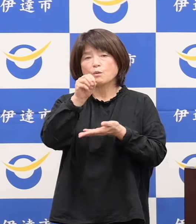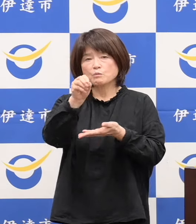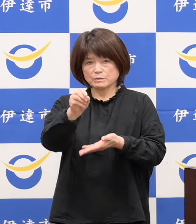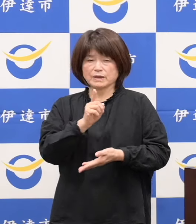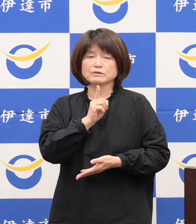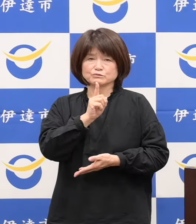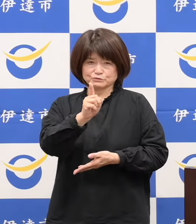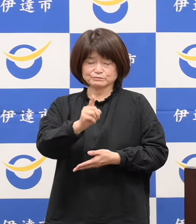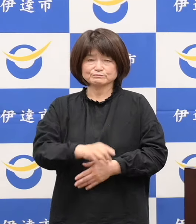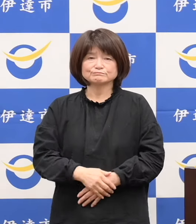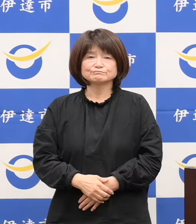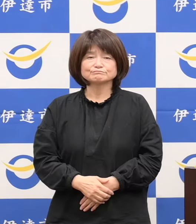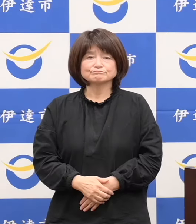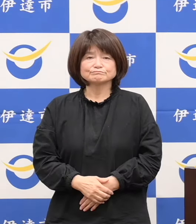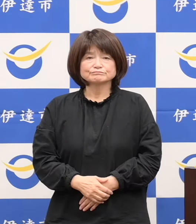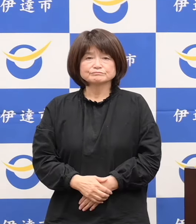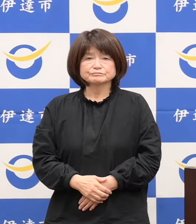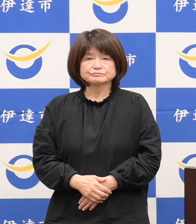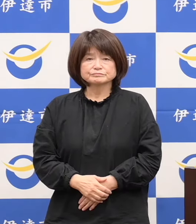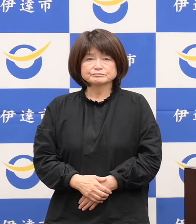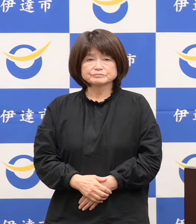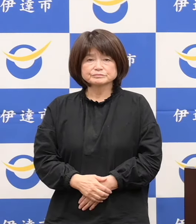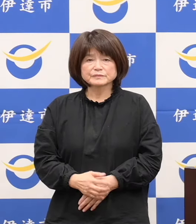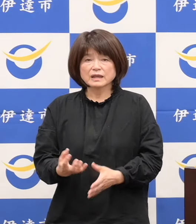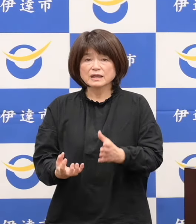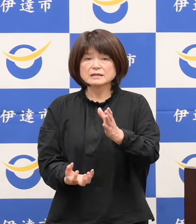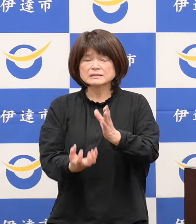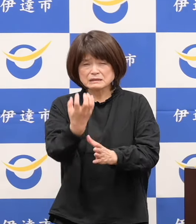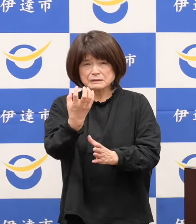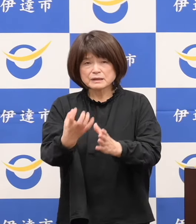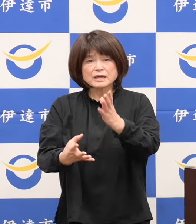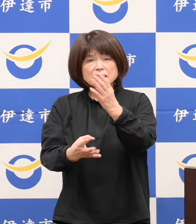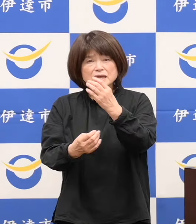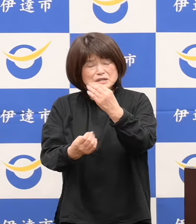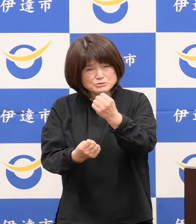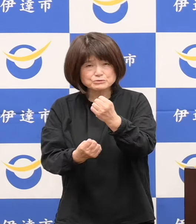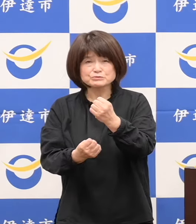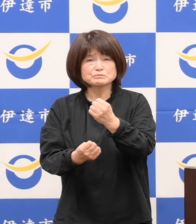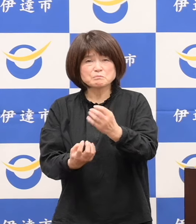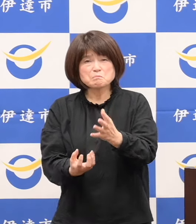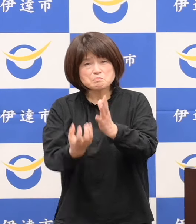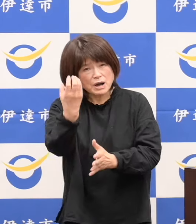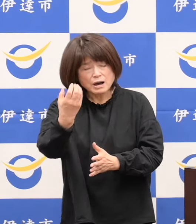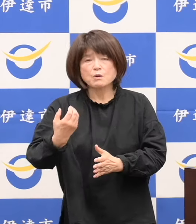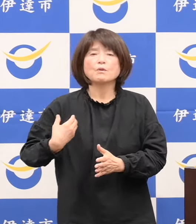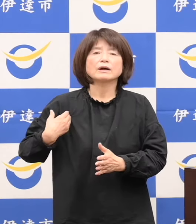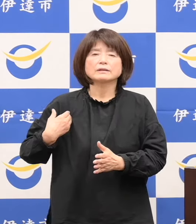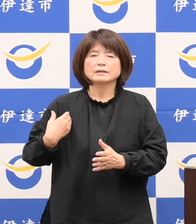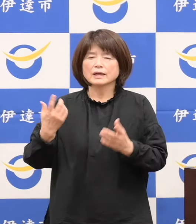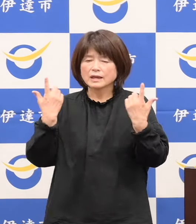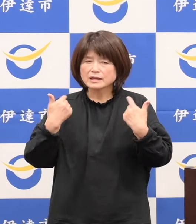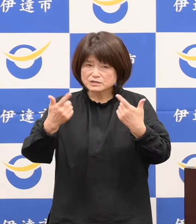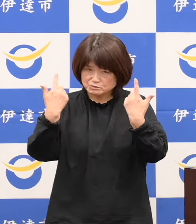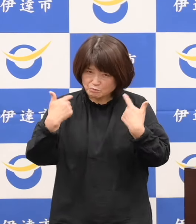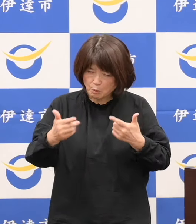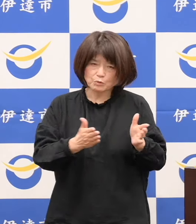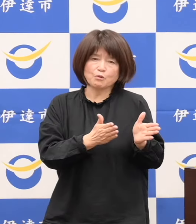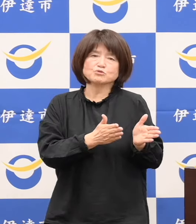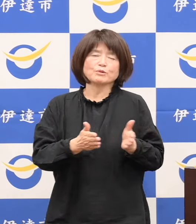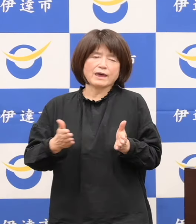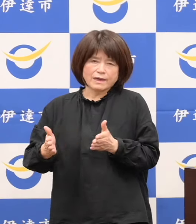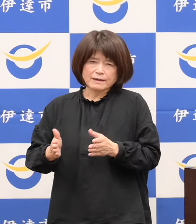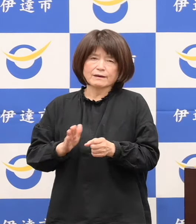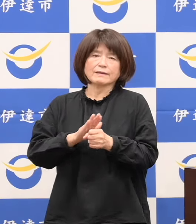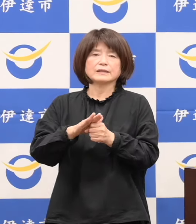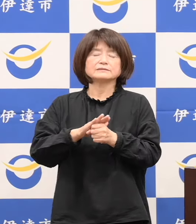し上げます。いつ発生するかわからない自然災害に対し、普段からの備えの